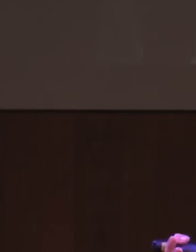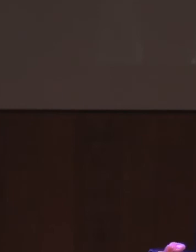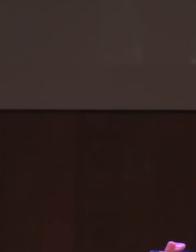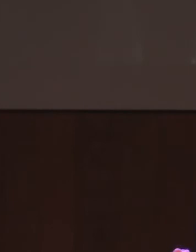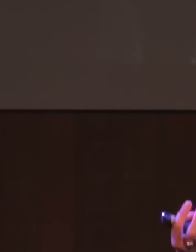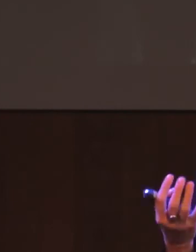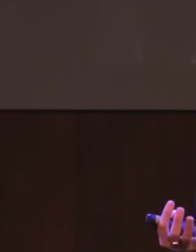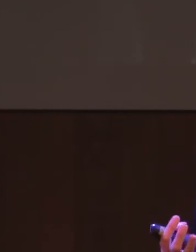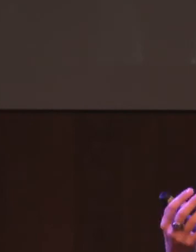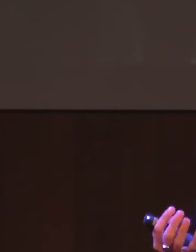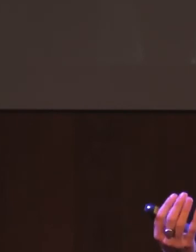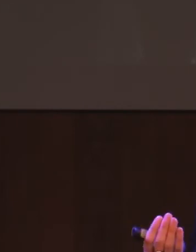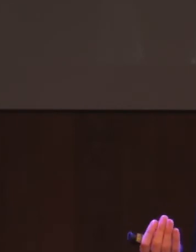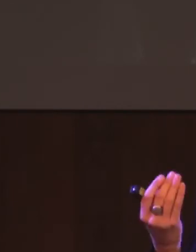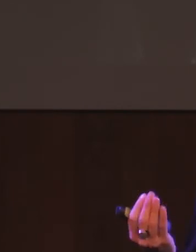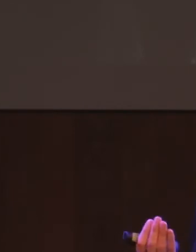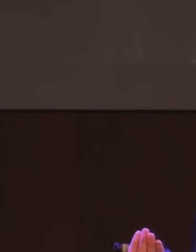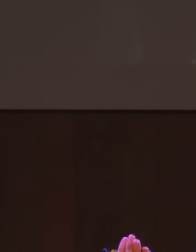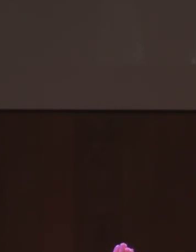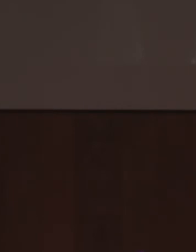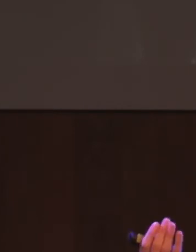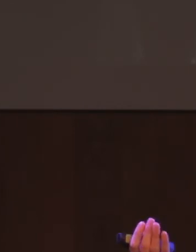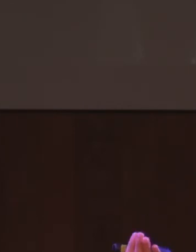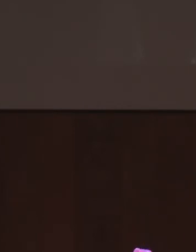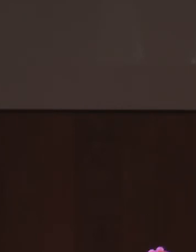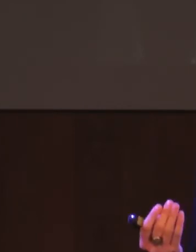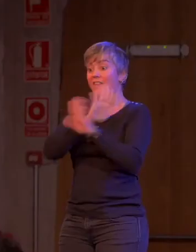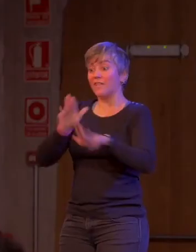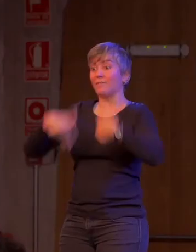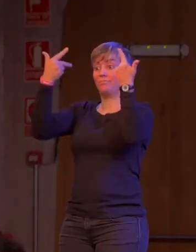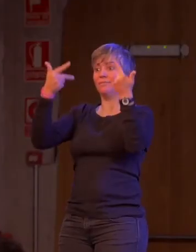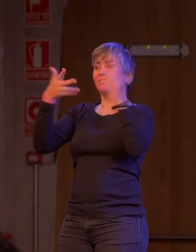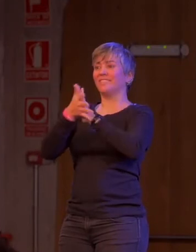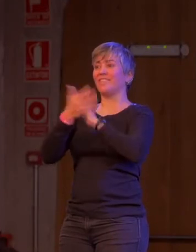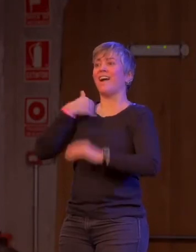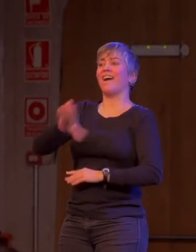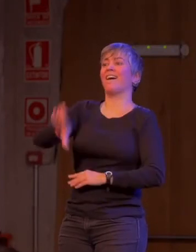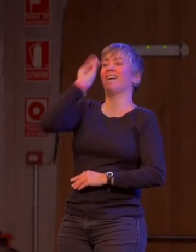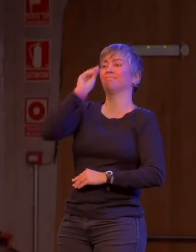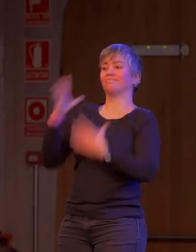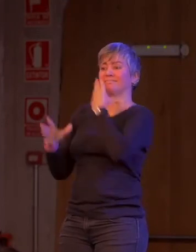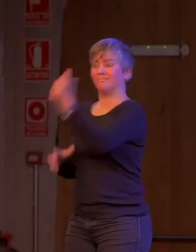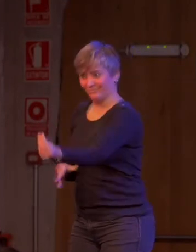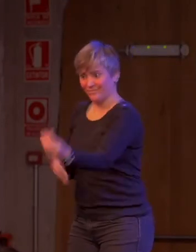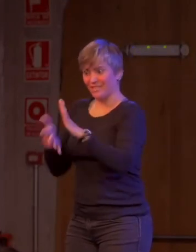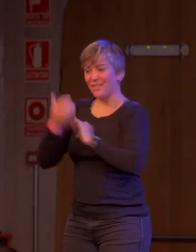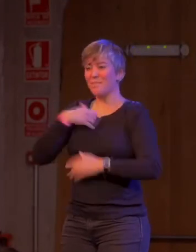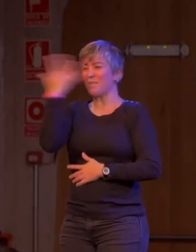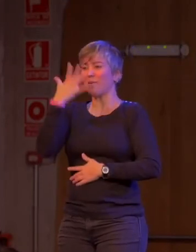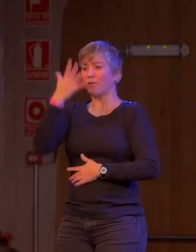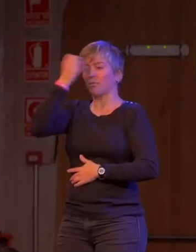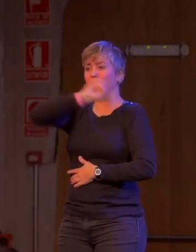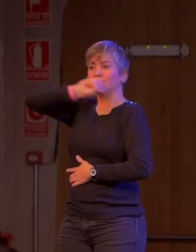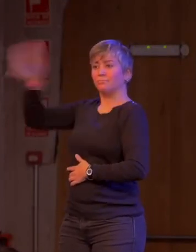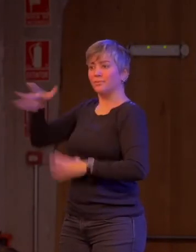Porque esas personas tenían prejuicios y eso les permite de alguna manera, cuestionar o deconstruir ese prejuicio, ese significado que